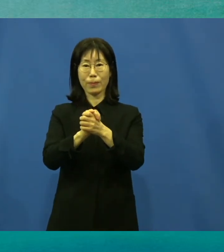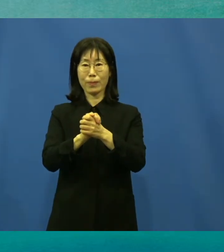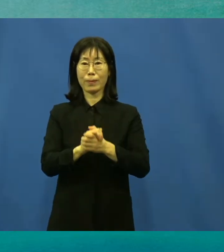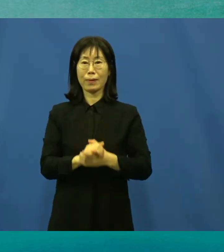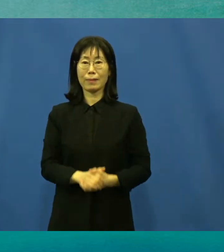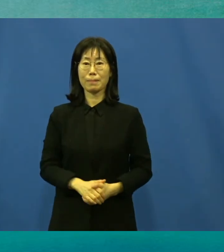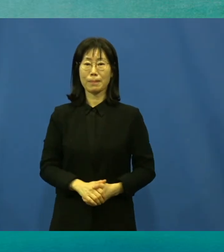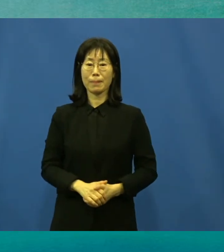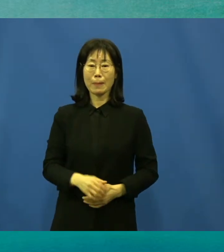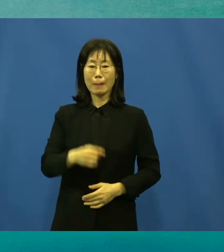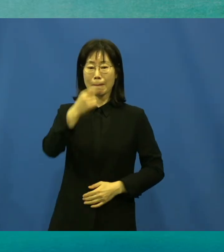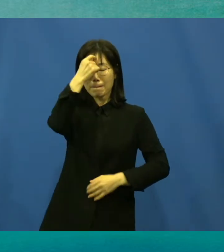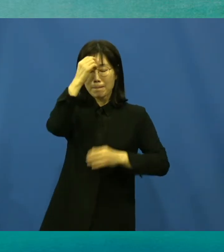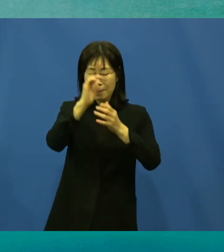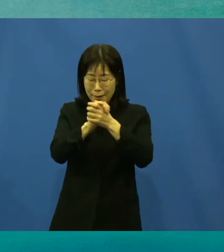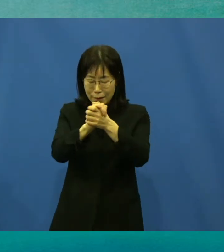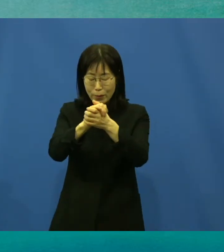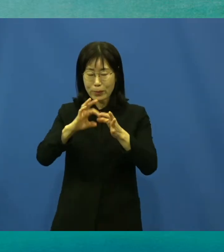놓기 때문입니다.